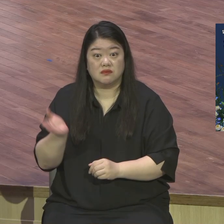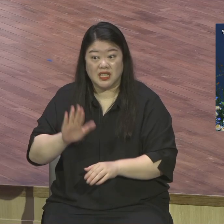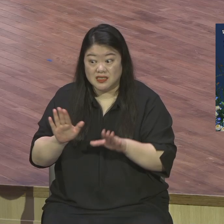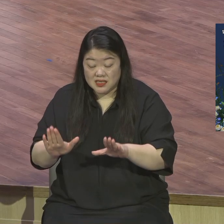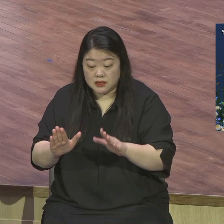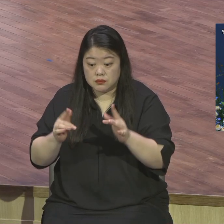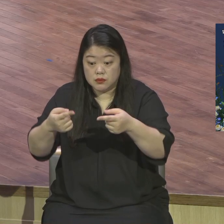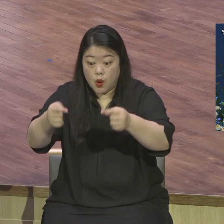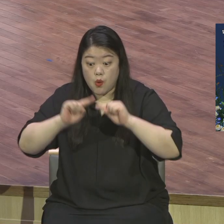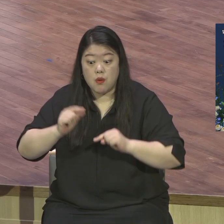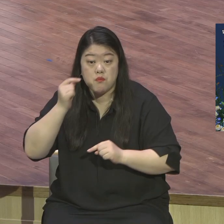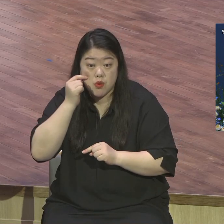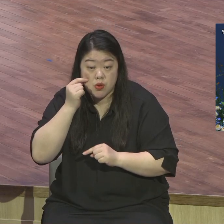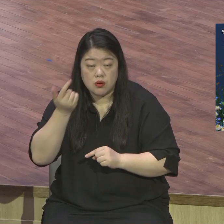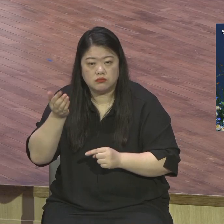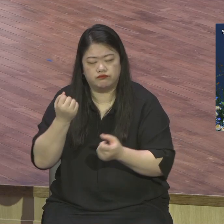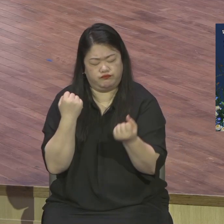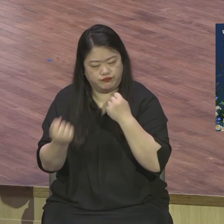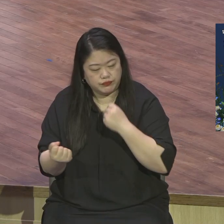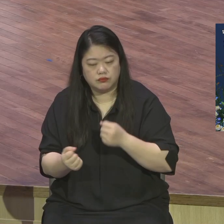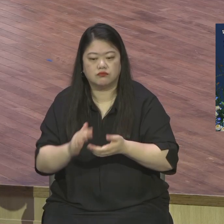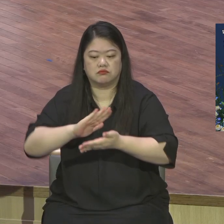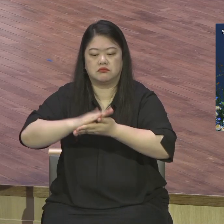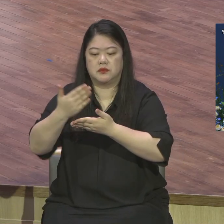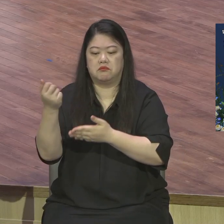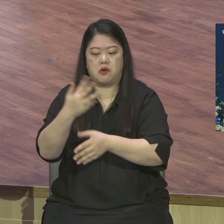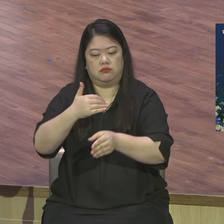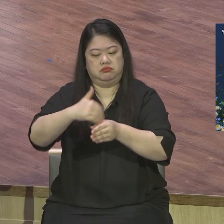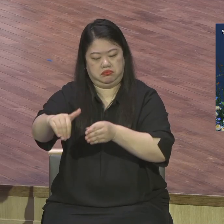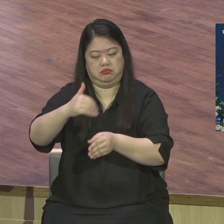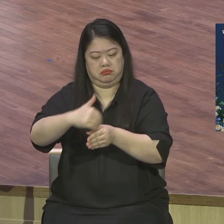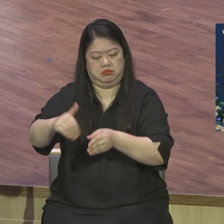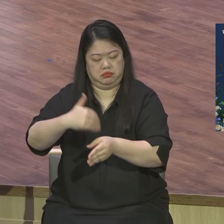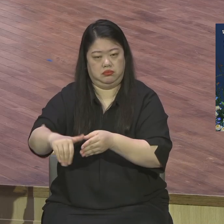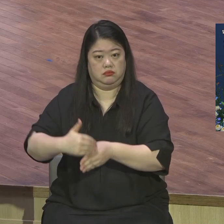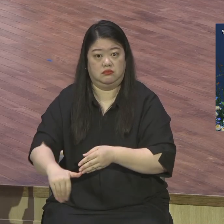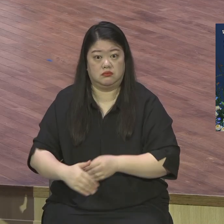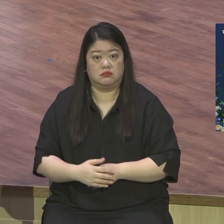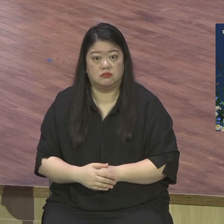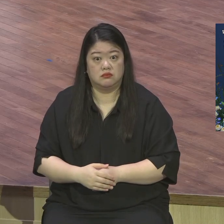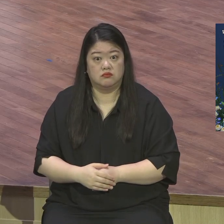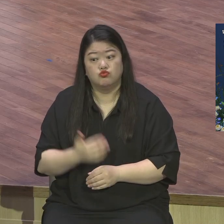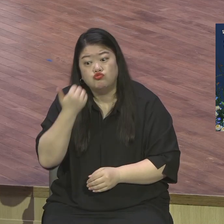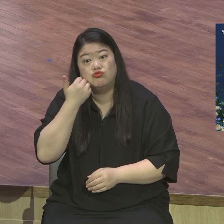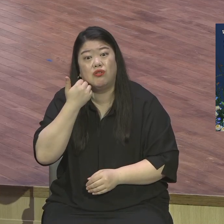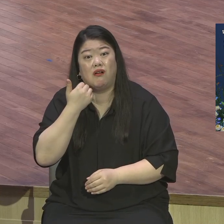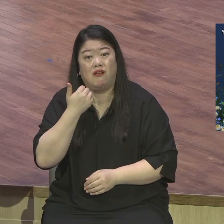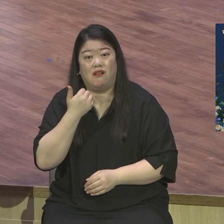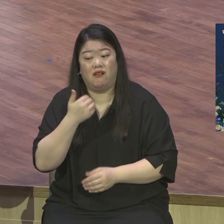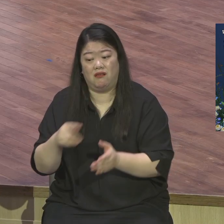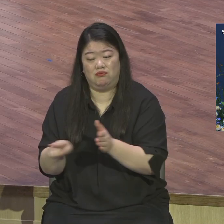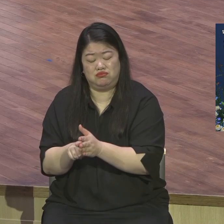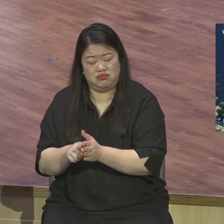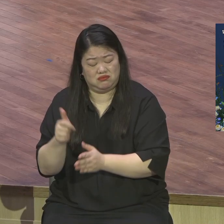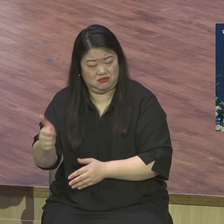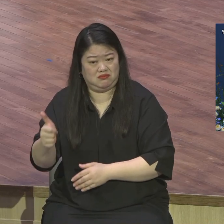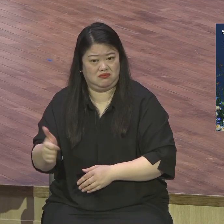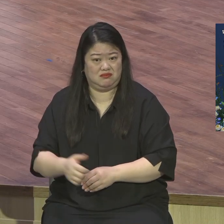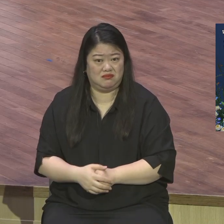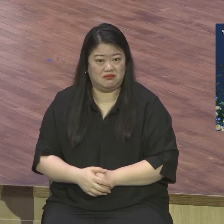오늘도 보고 아침 보고 가세요 어느 교사님이 1억 작정했는데 그 헌금을